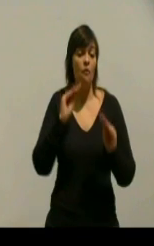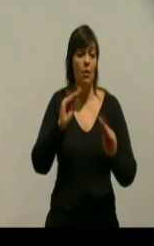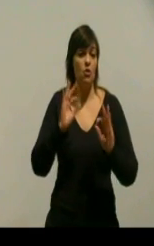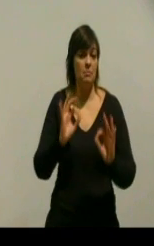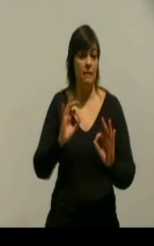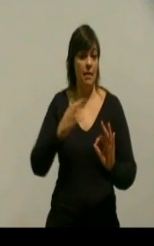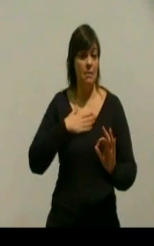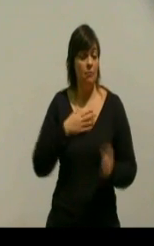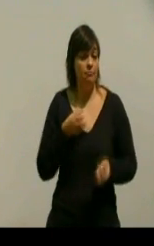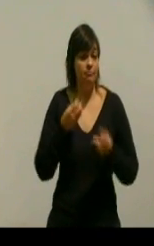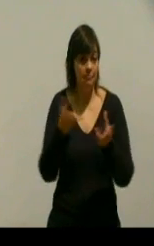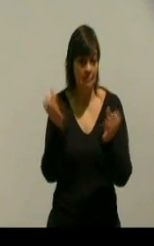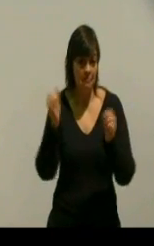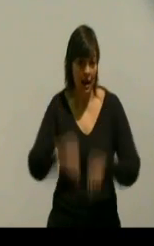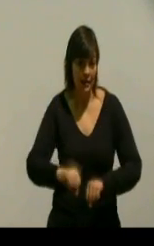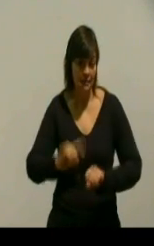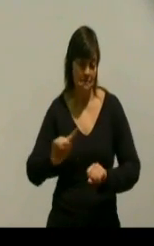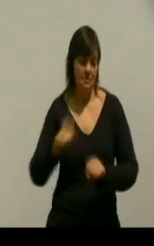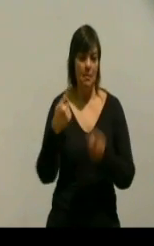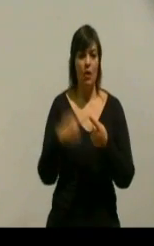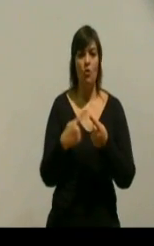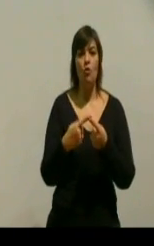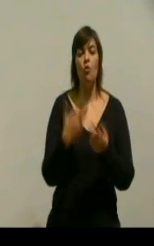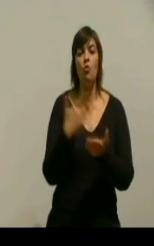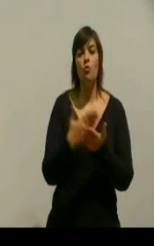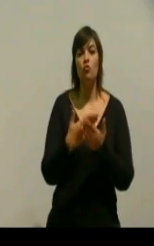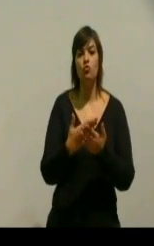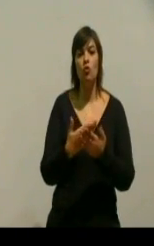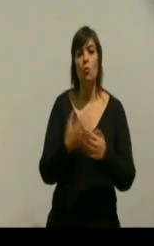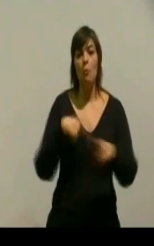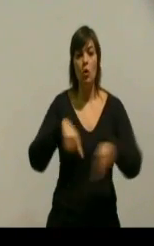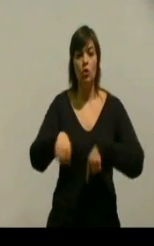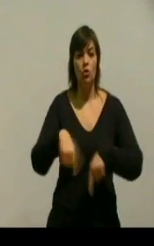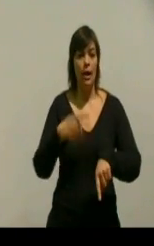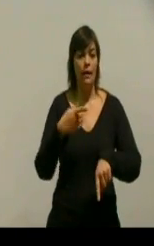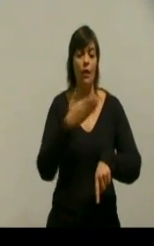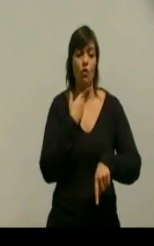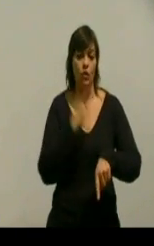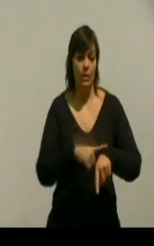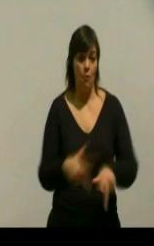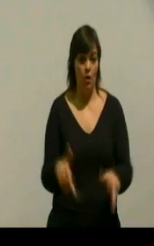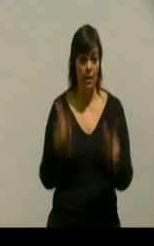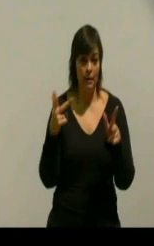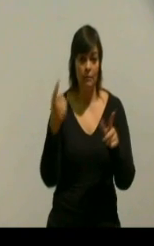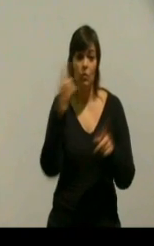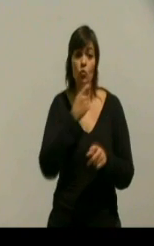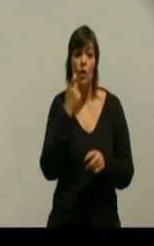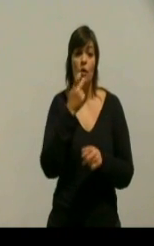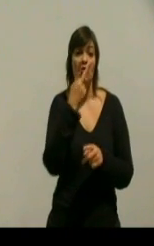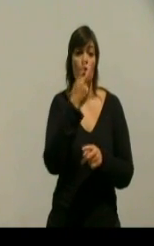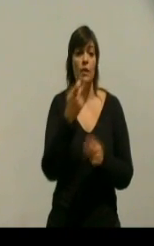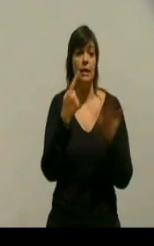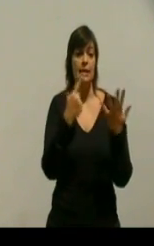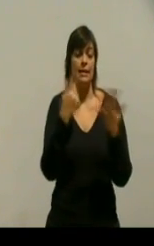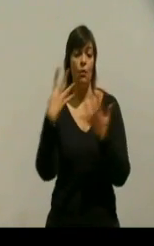específica. En primer lugar, realicé el curso de monitora de ocio y tiempo libre, con una duración de 264